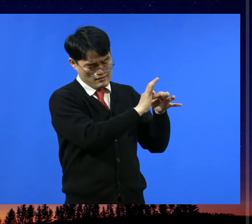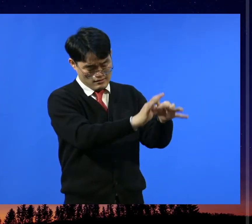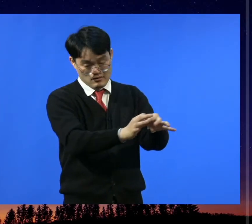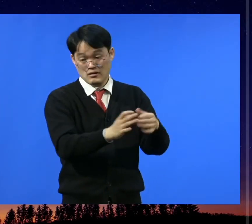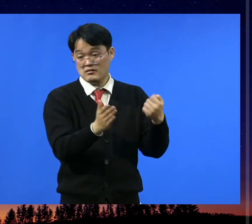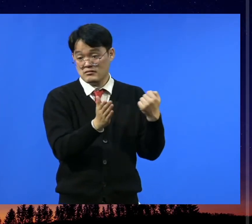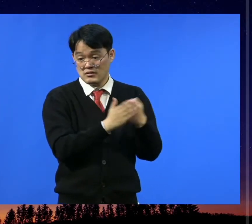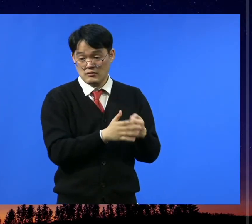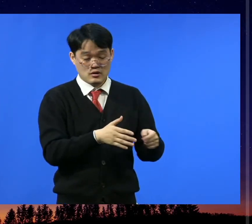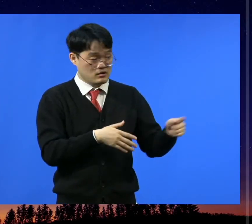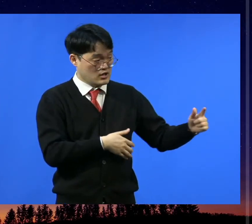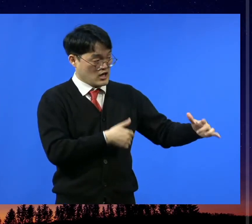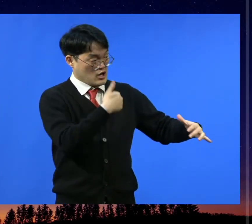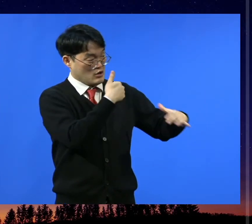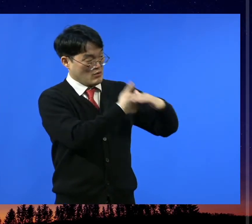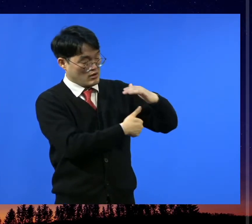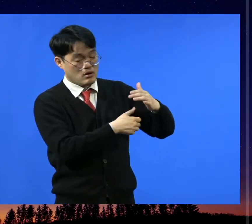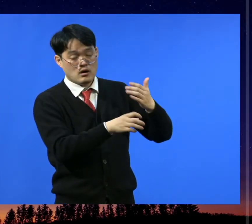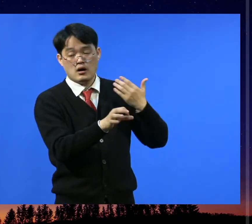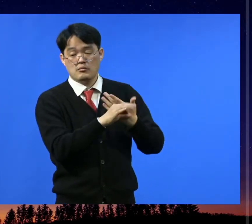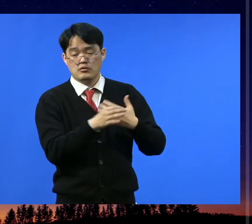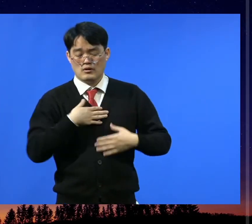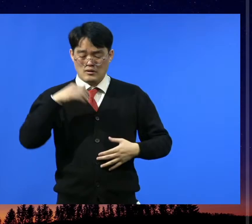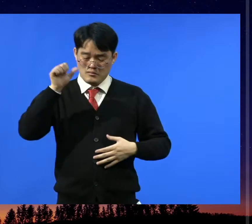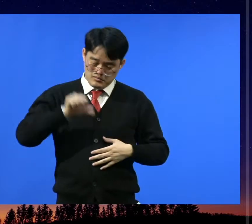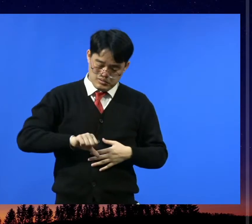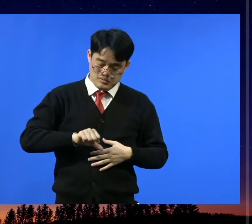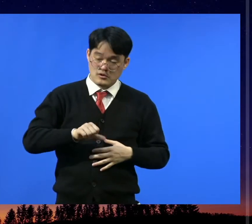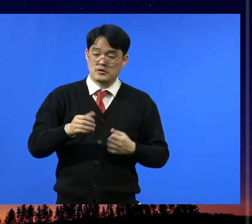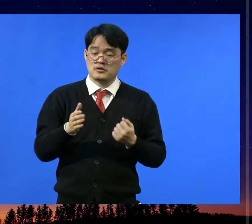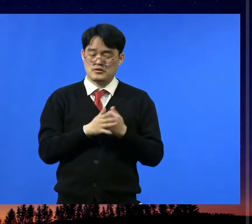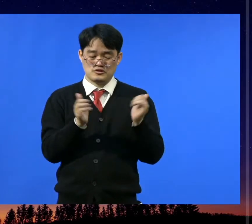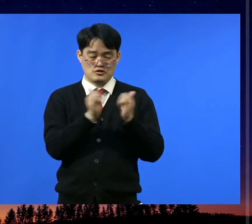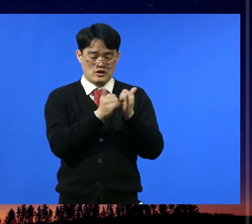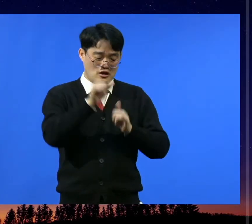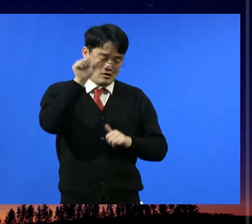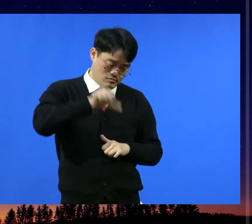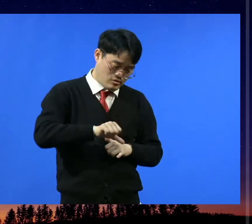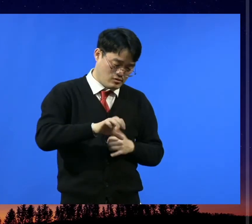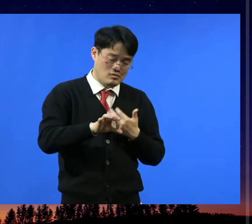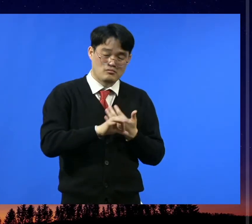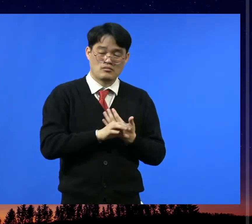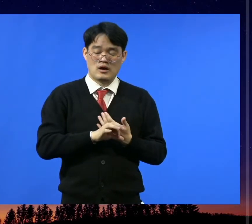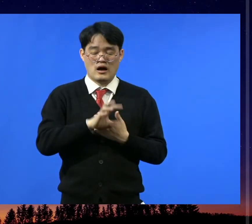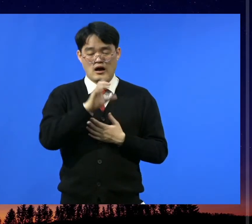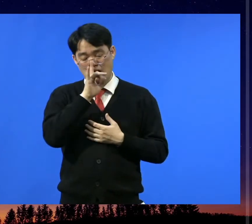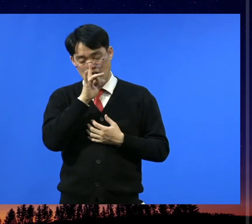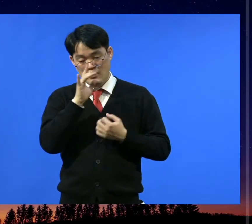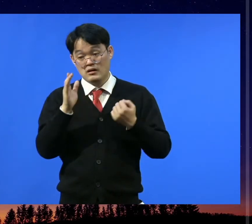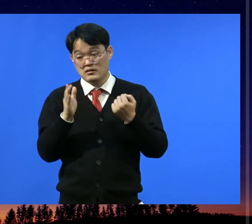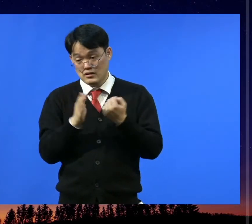생명이 왔다 갔다 한단 말이죠. 승패가 좌우되기 때문에, 전쟁에서 지면 얼마나 비참합니까?